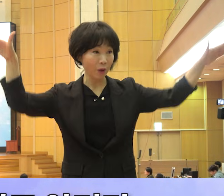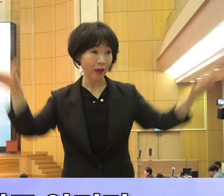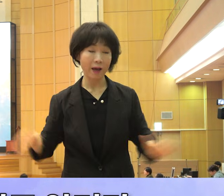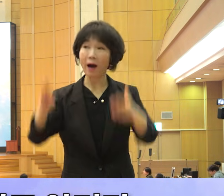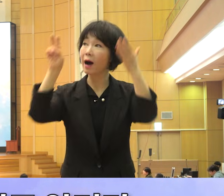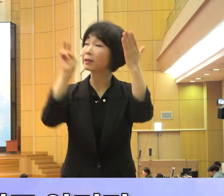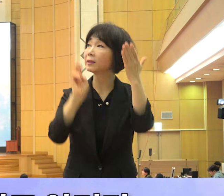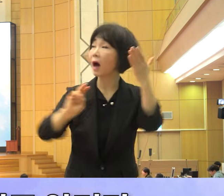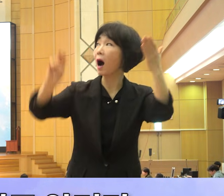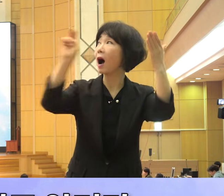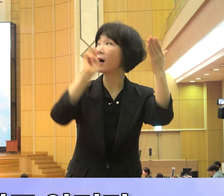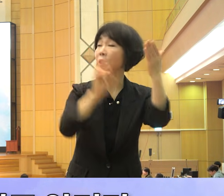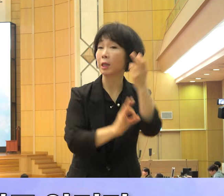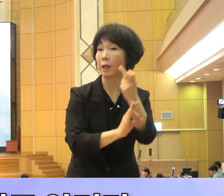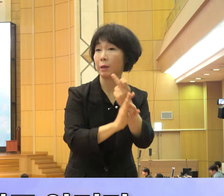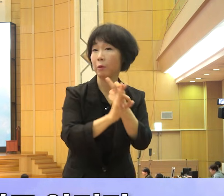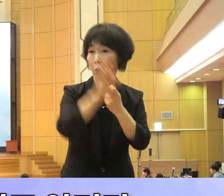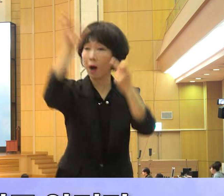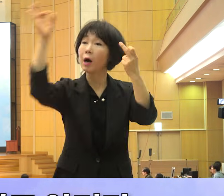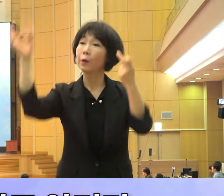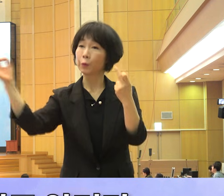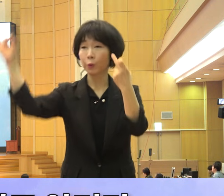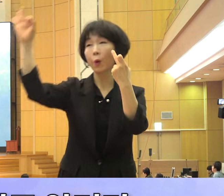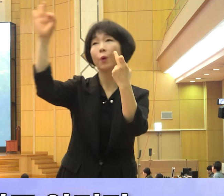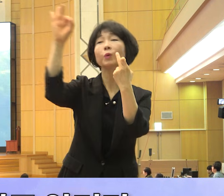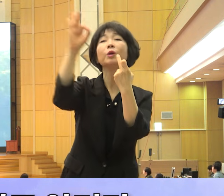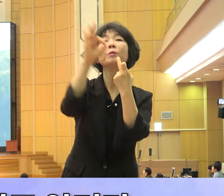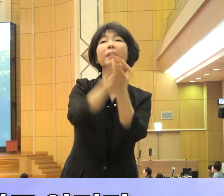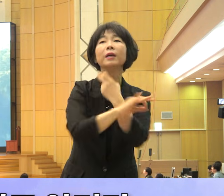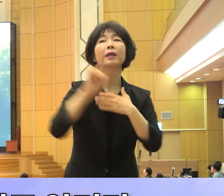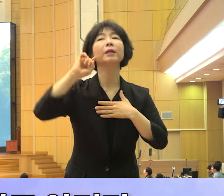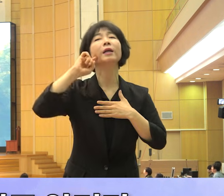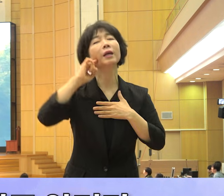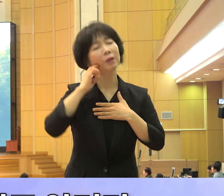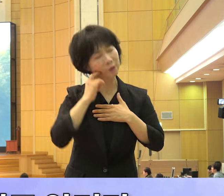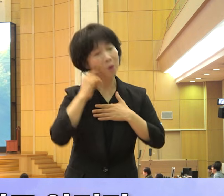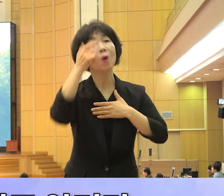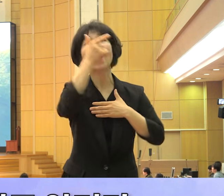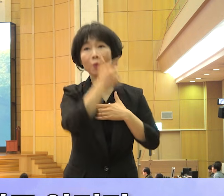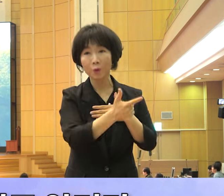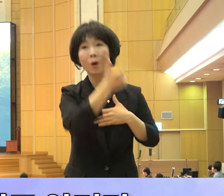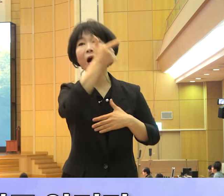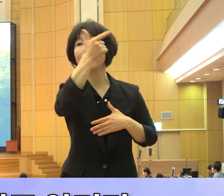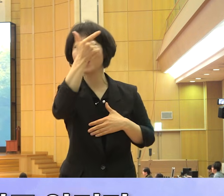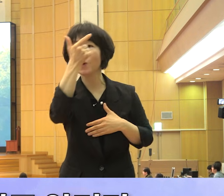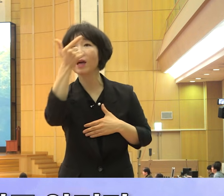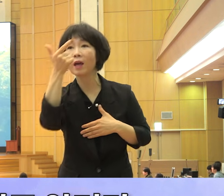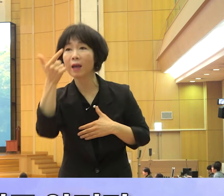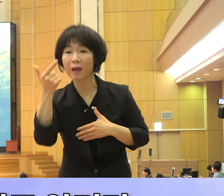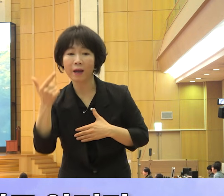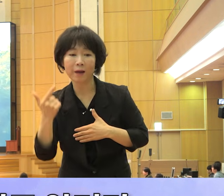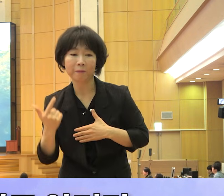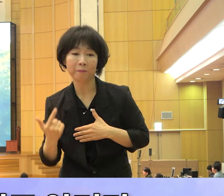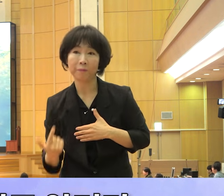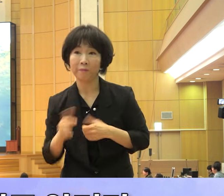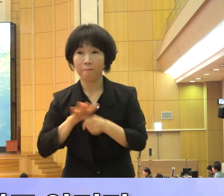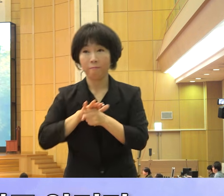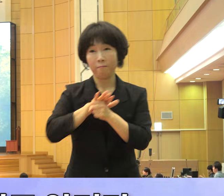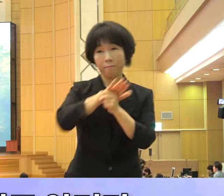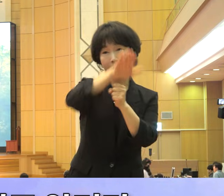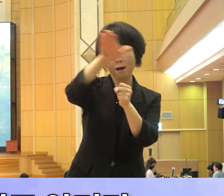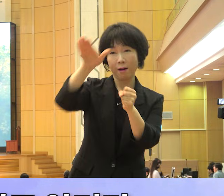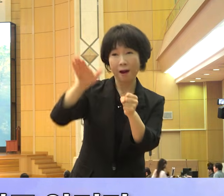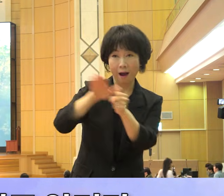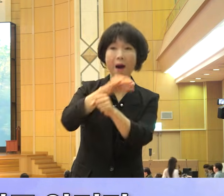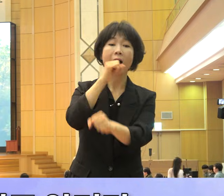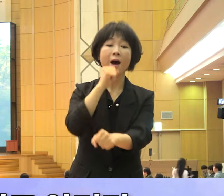새들 노래하는 아침과 노을 비키는 고운 황혼에